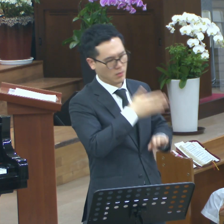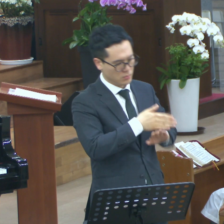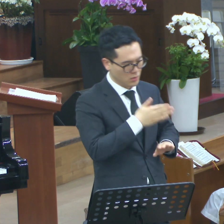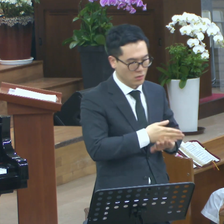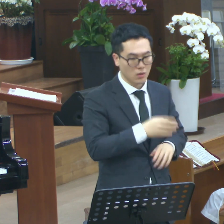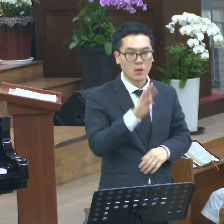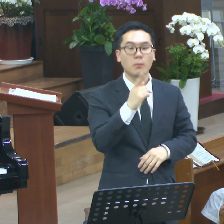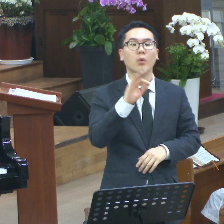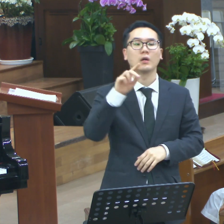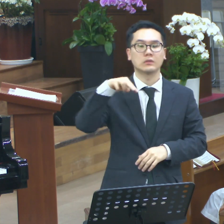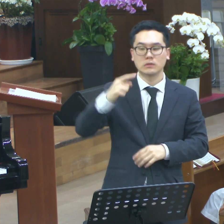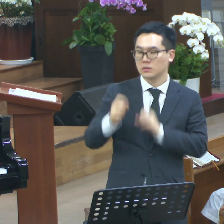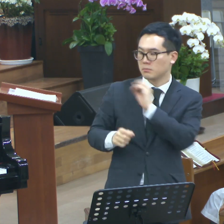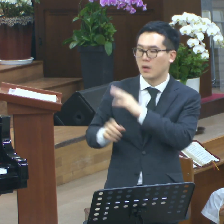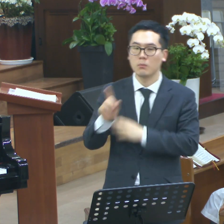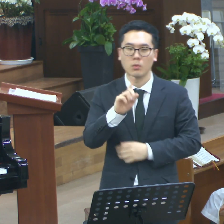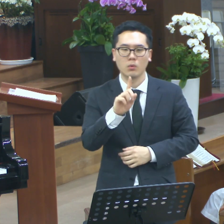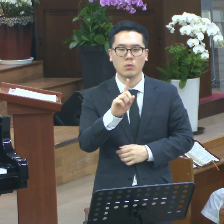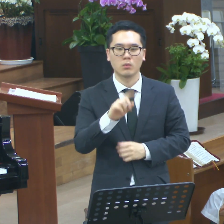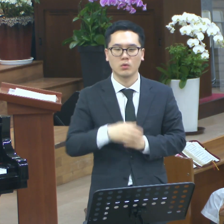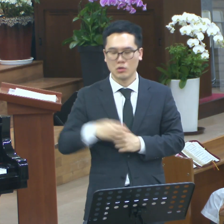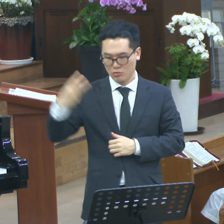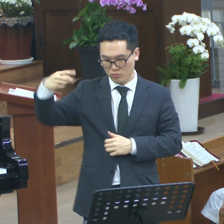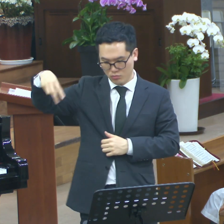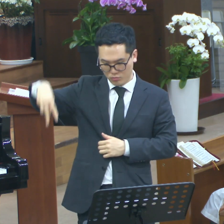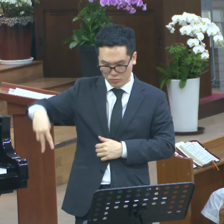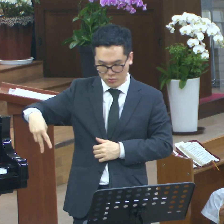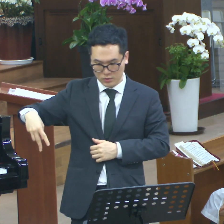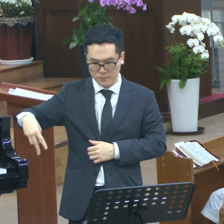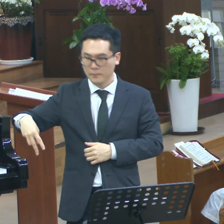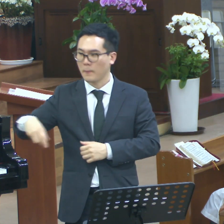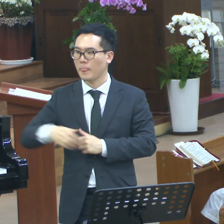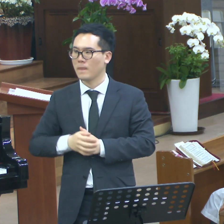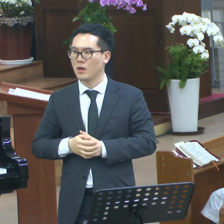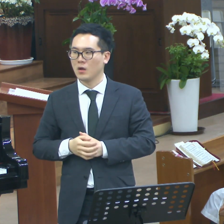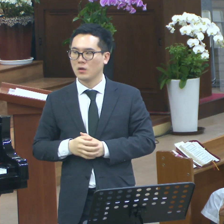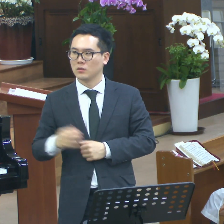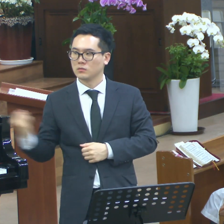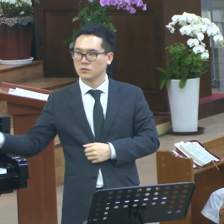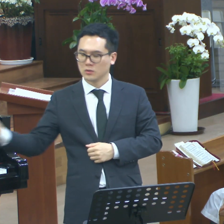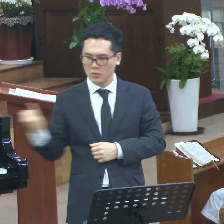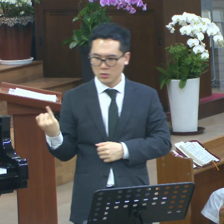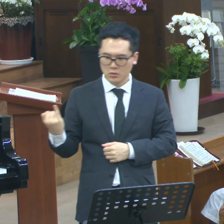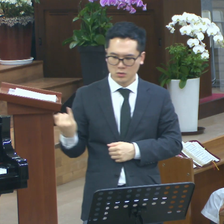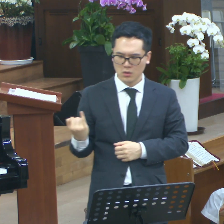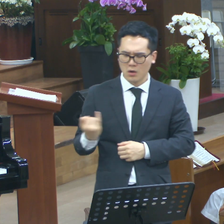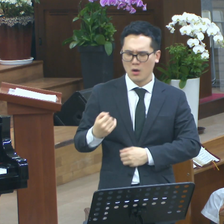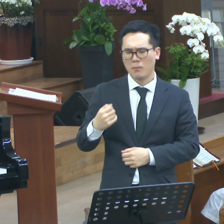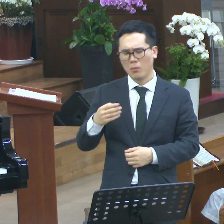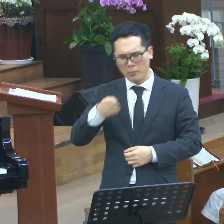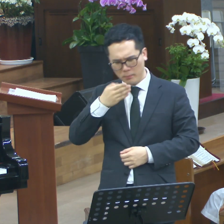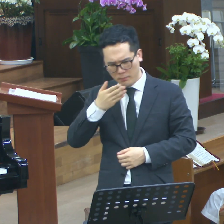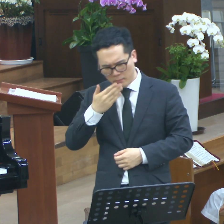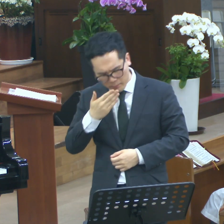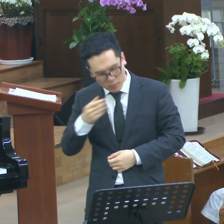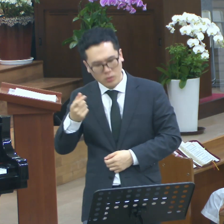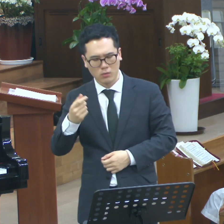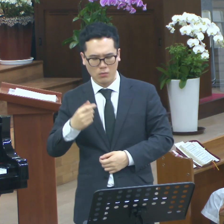모압 여인인데 이민 온 여자였어요. 시어머니하고 같이 왔는데 먹을 게 없었습니다. 그래서 남의 밭에 가서 보리를 거둘